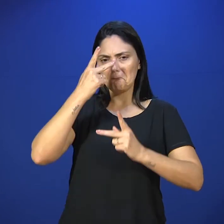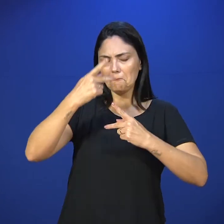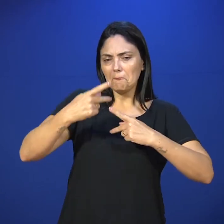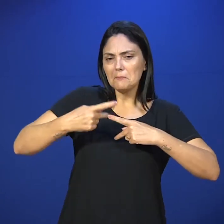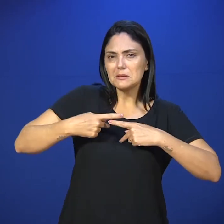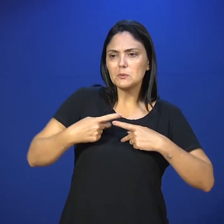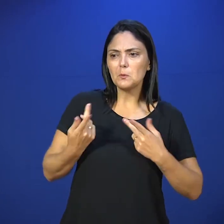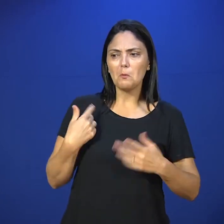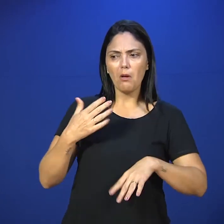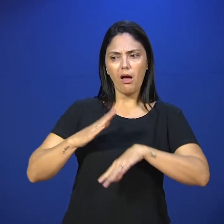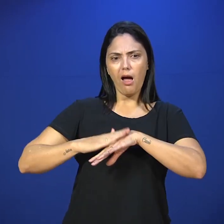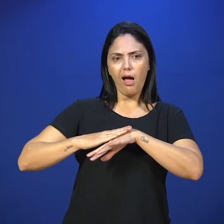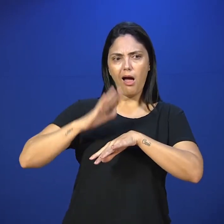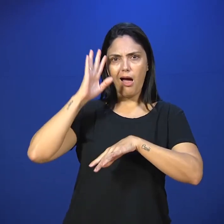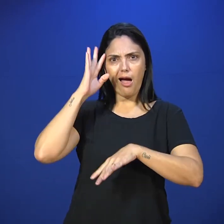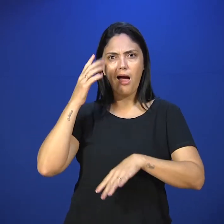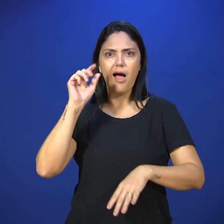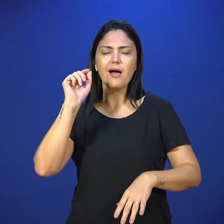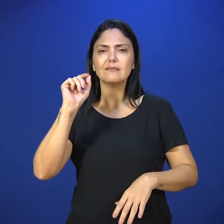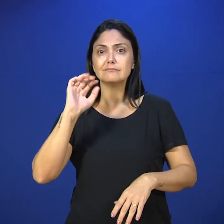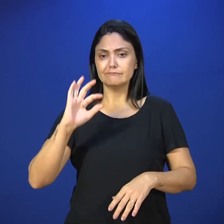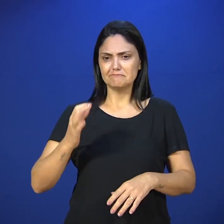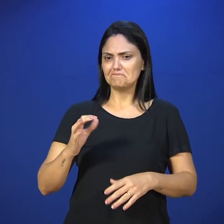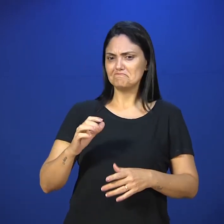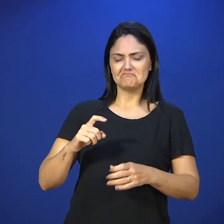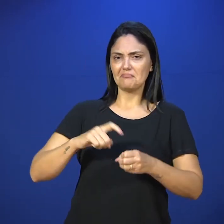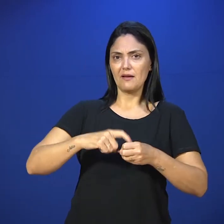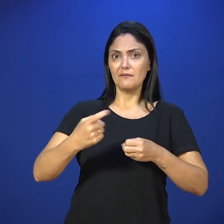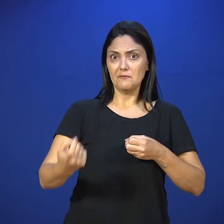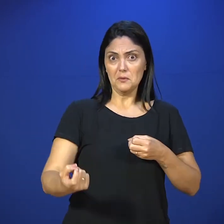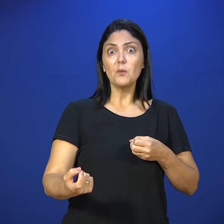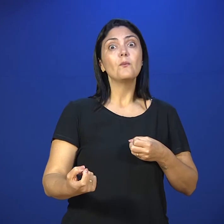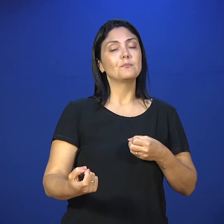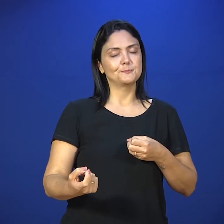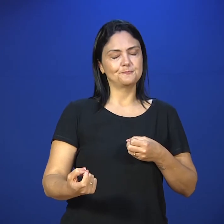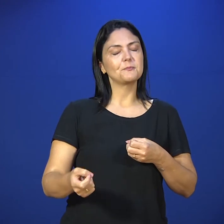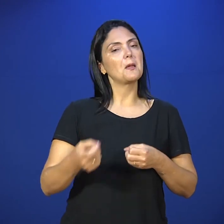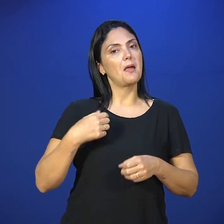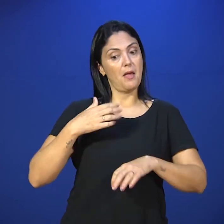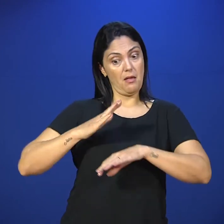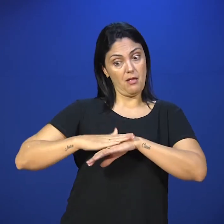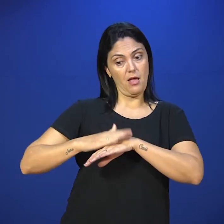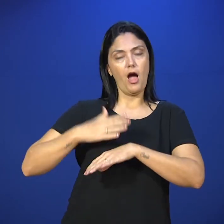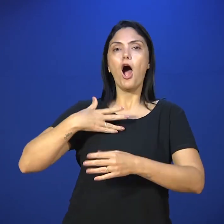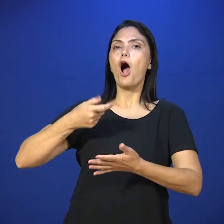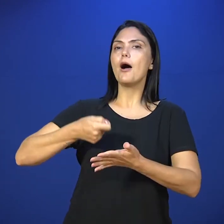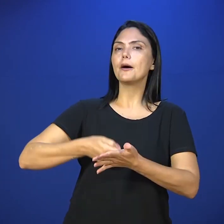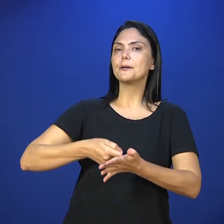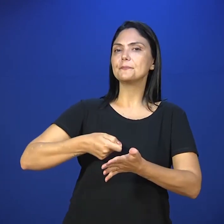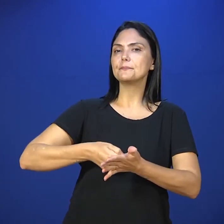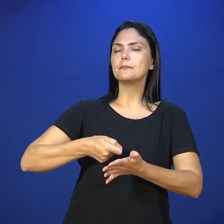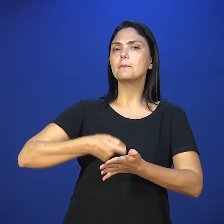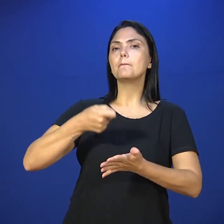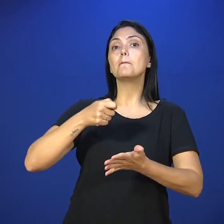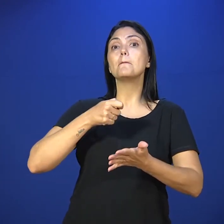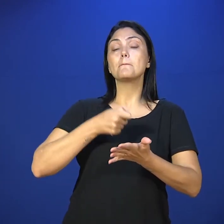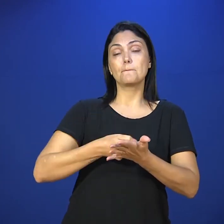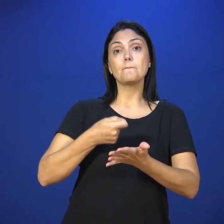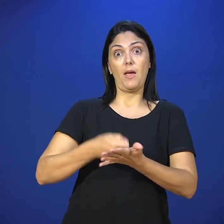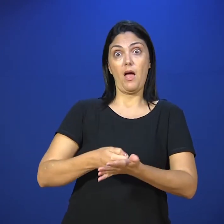pessoais, possa optar por requerer o cancelamento de seu vínculo, o mesmo ficará obrigado ao pagamento de